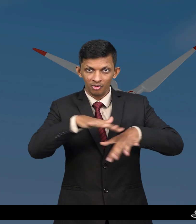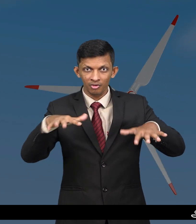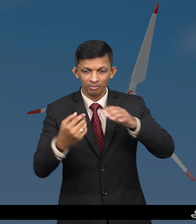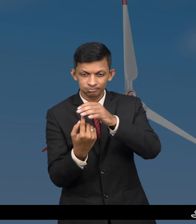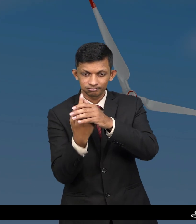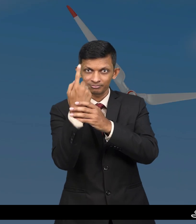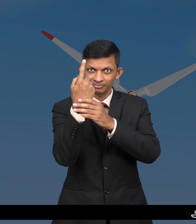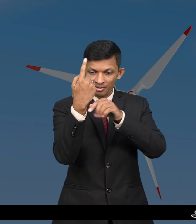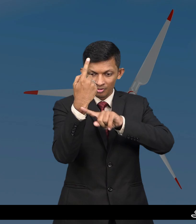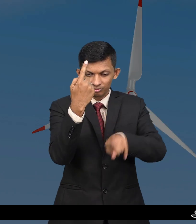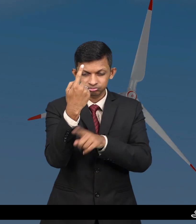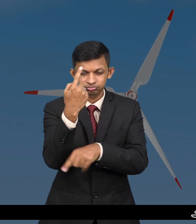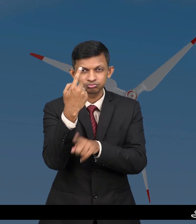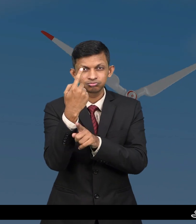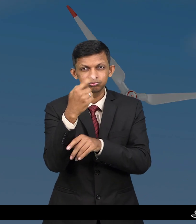அலைசக்தி,